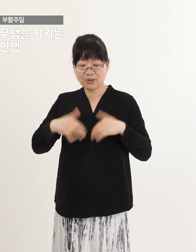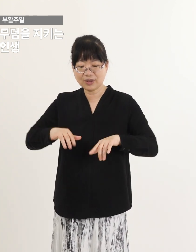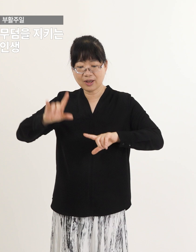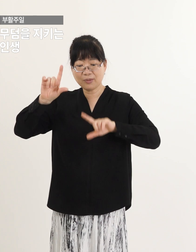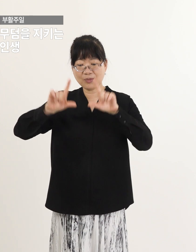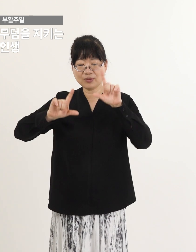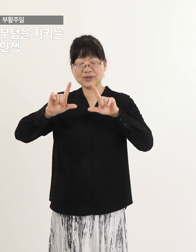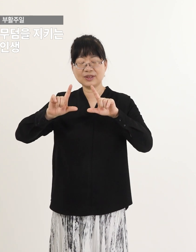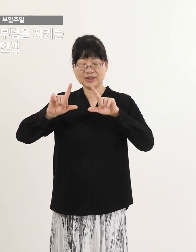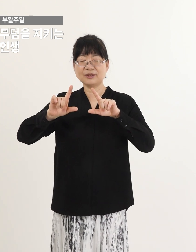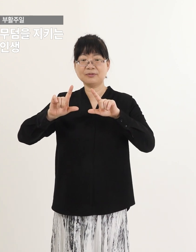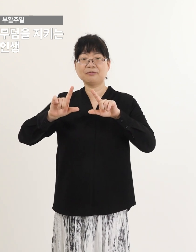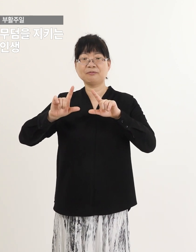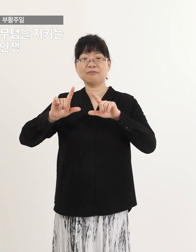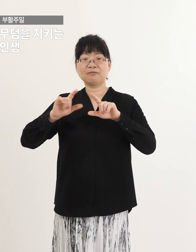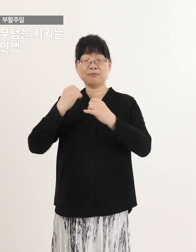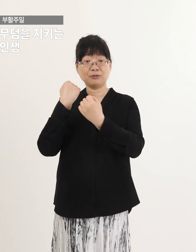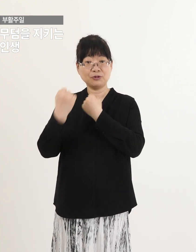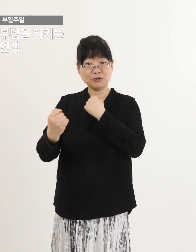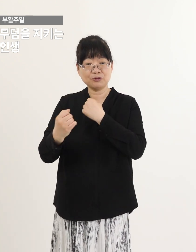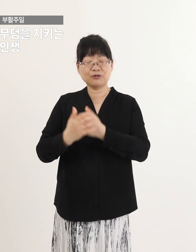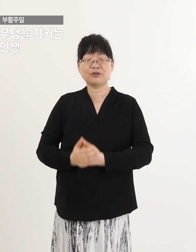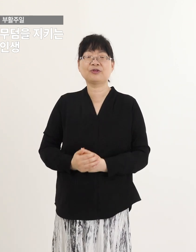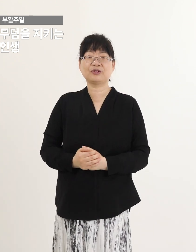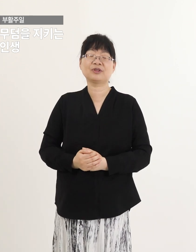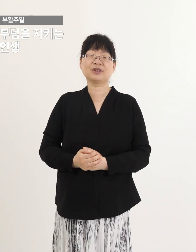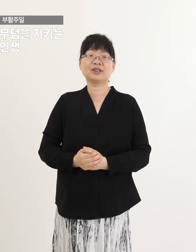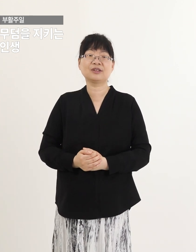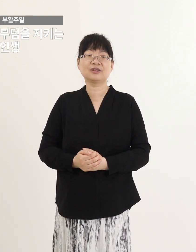모습을 넘어서서